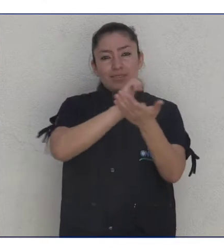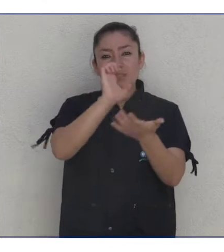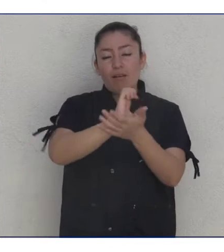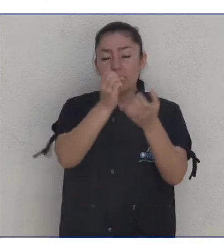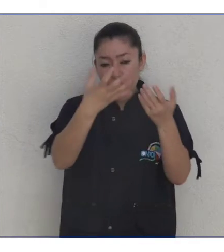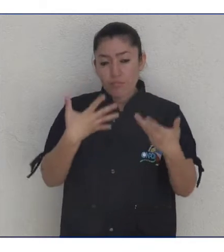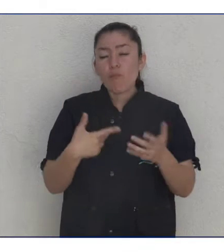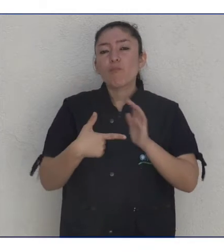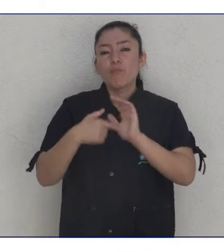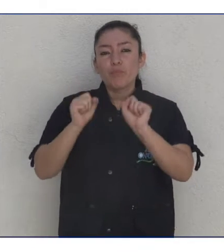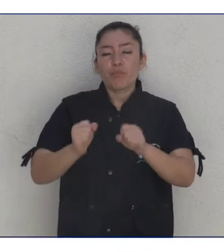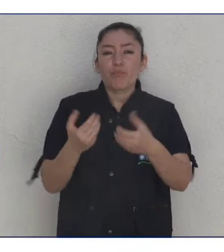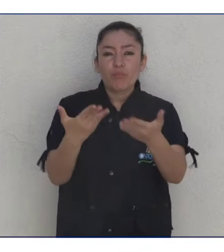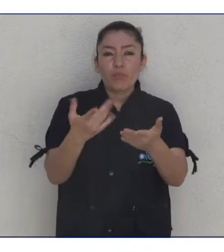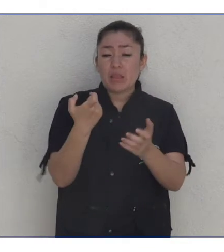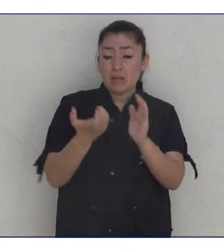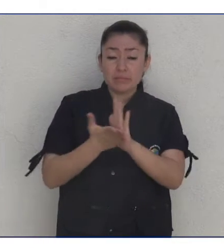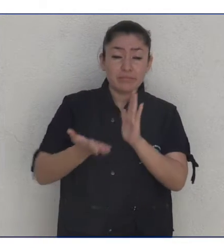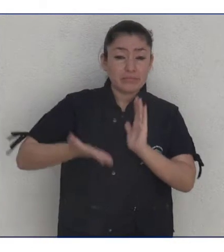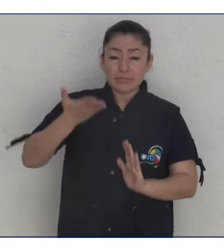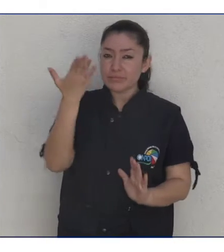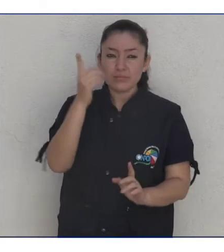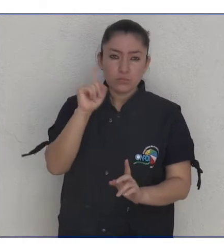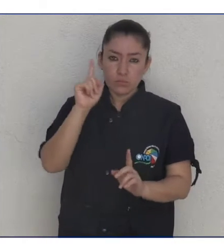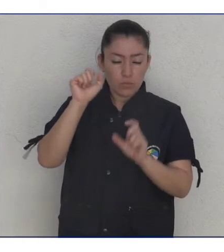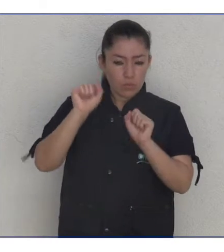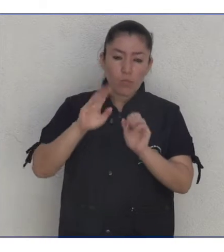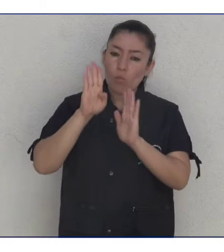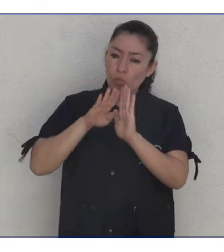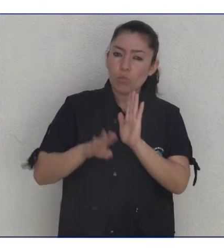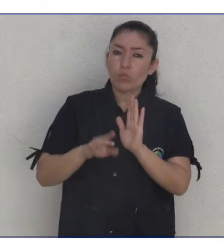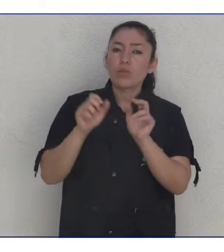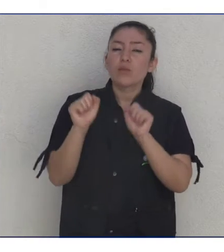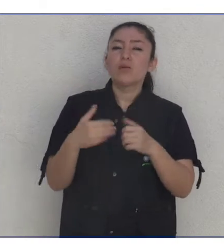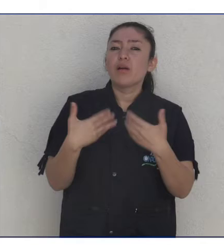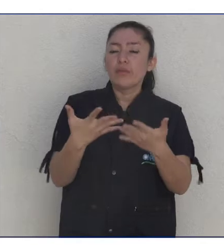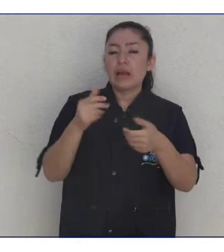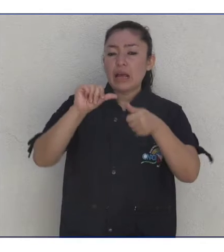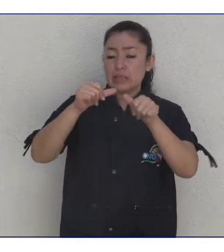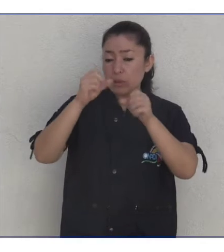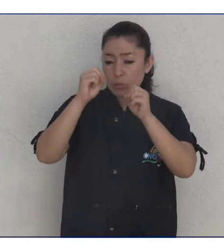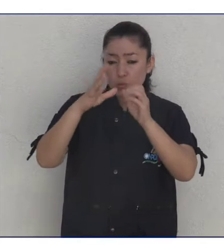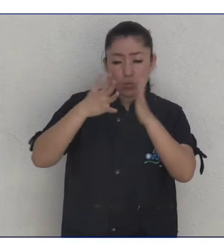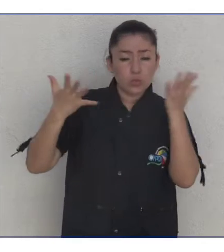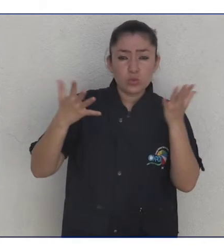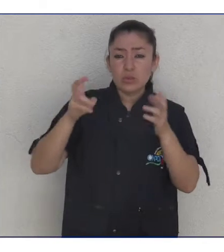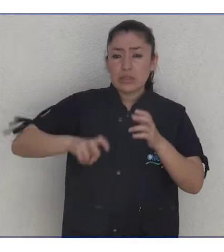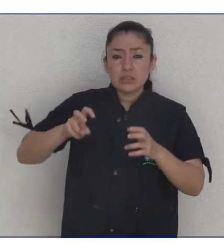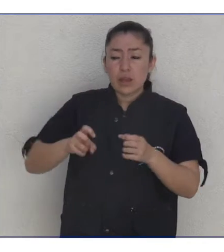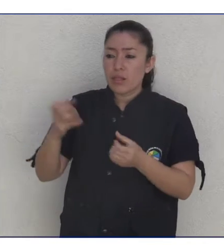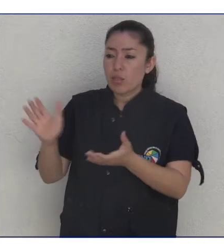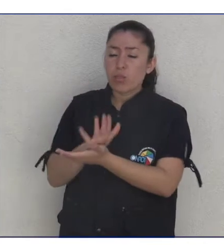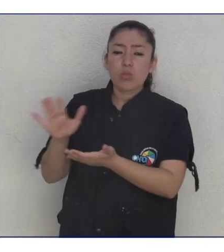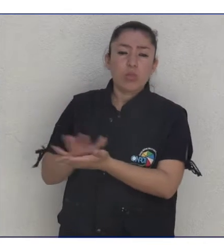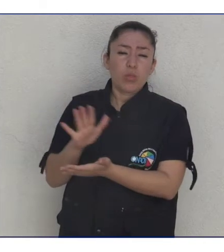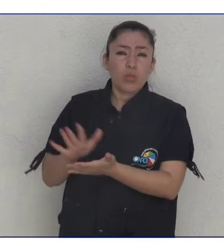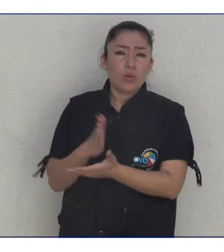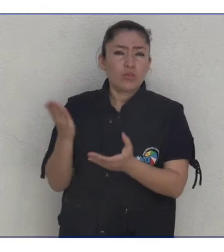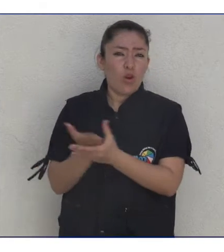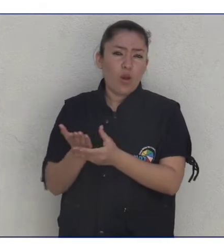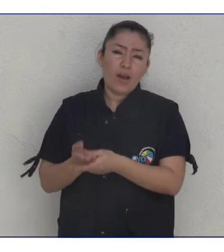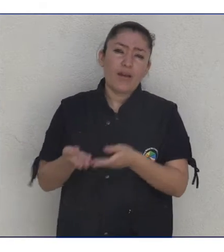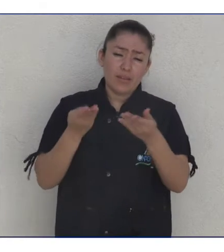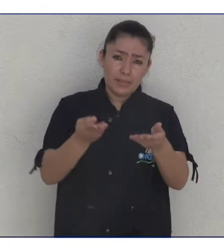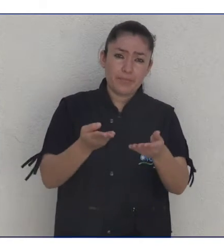el cobro por un monto que en ningún caso será superior a los costos del mercado y que no podrá exceder de los costos necesarios para la reproducción